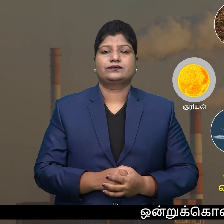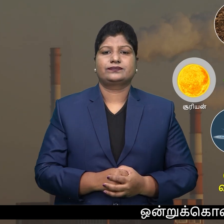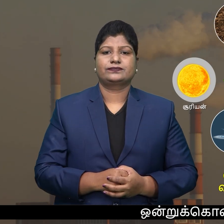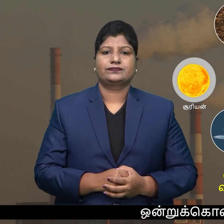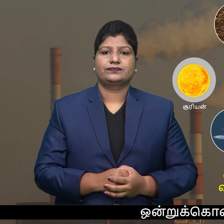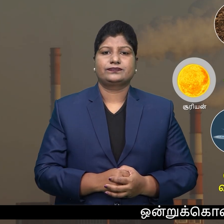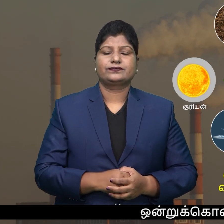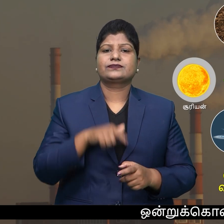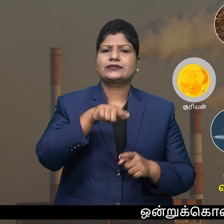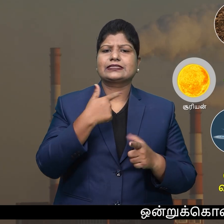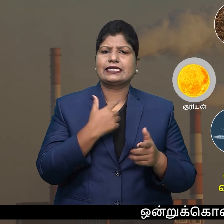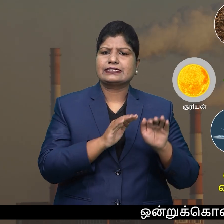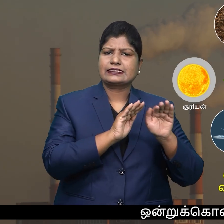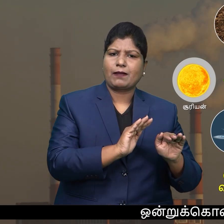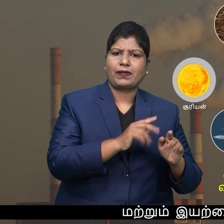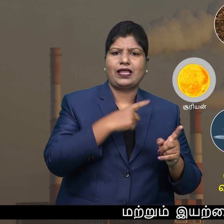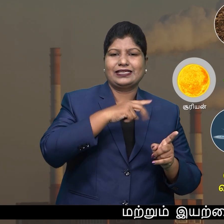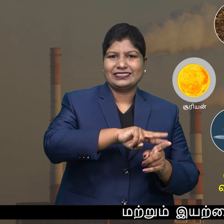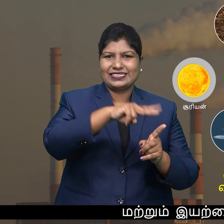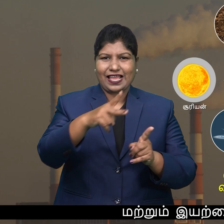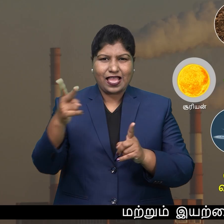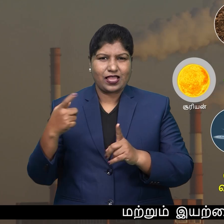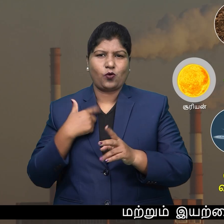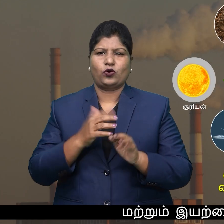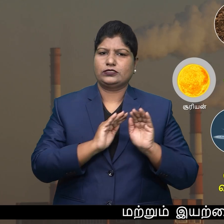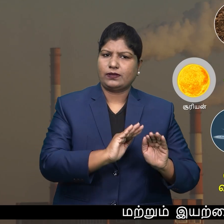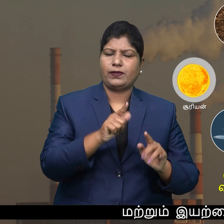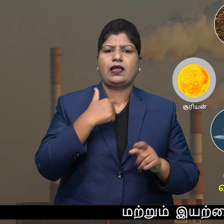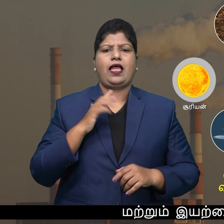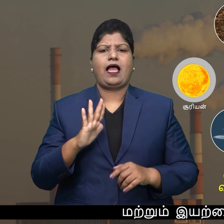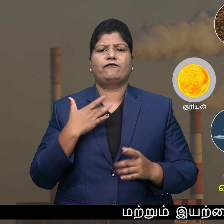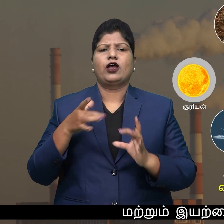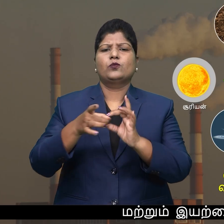ஒன்றுக்கொன்று சார்ந்துள்ளது மற்றும் இயற்கையில் சமநிலையை